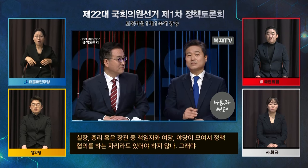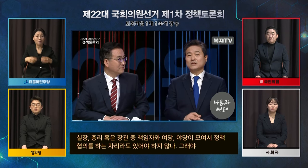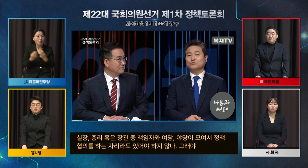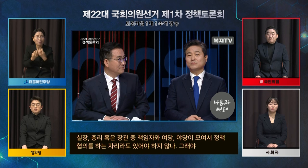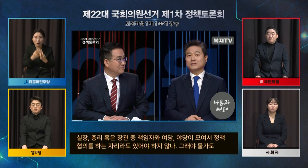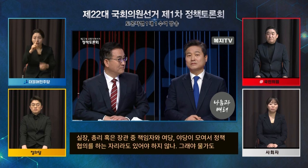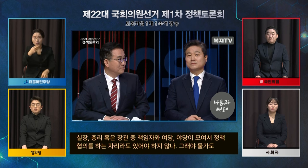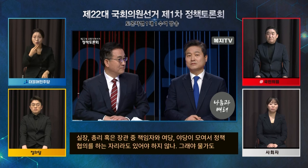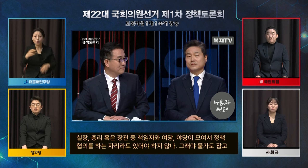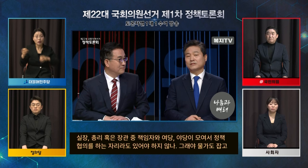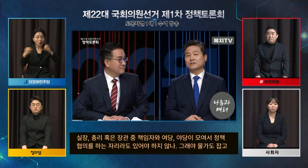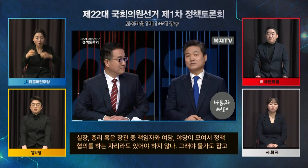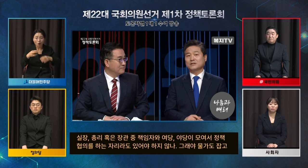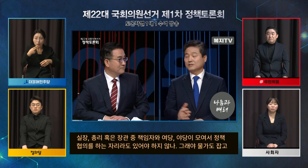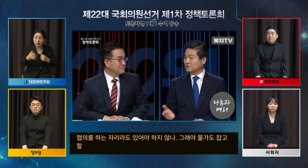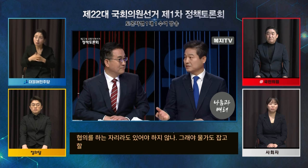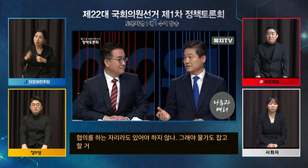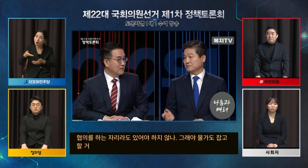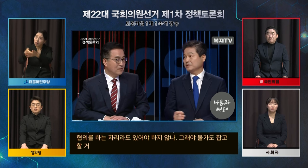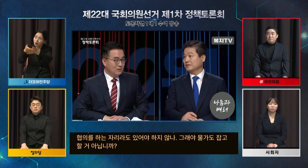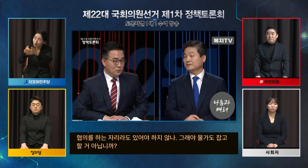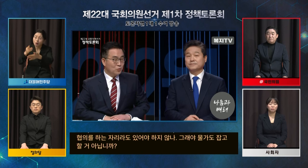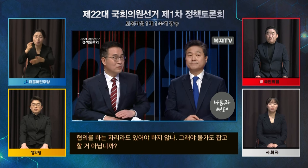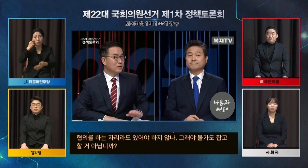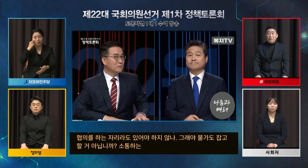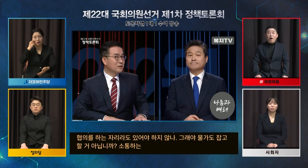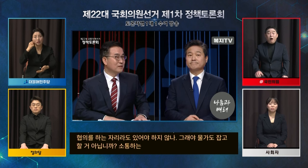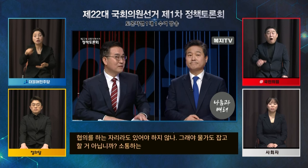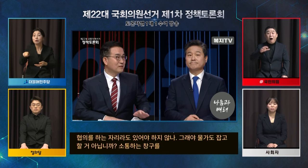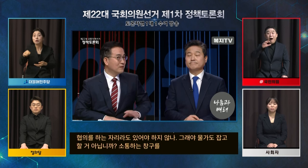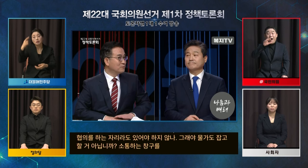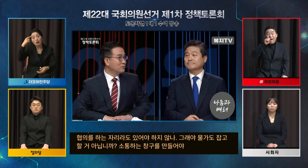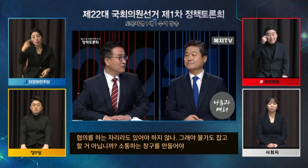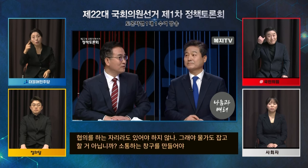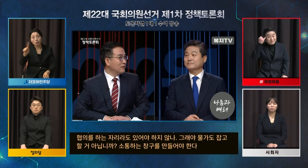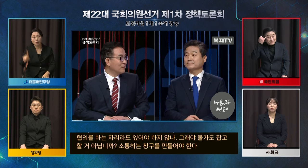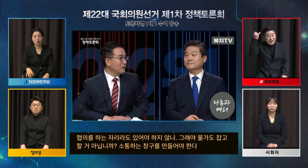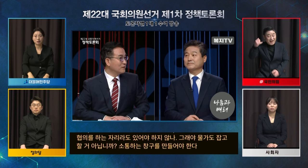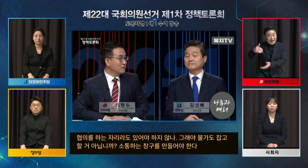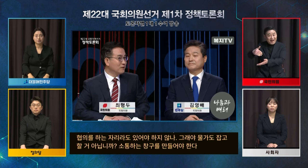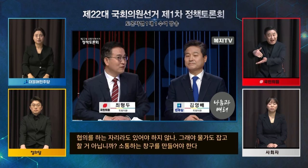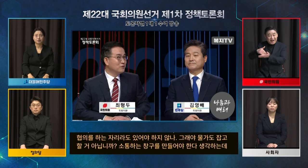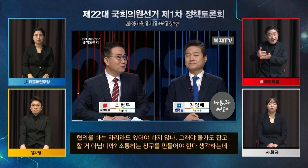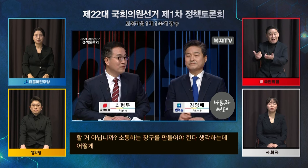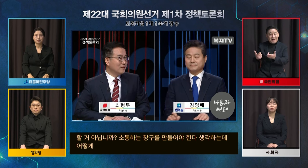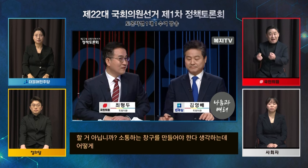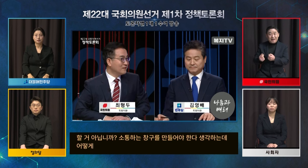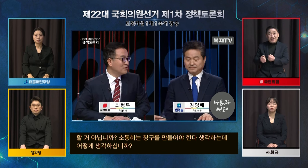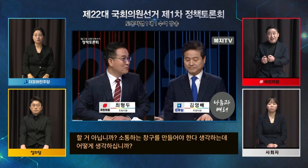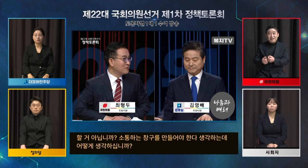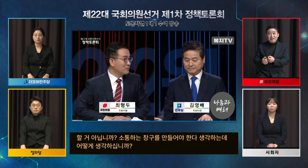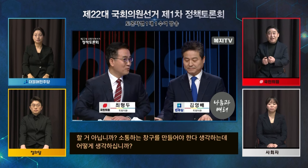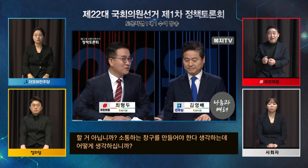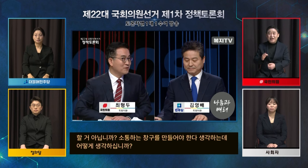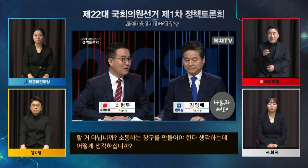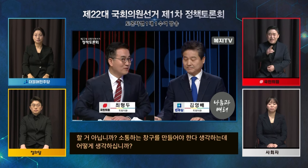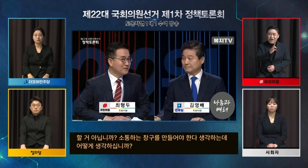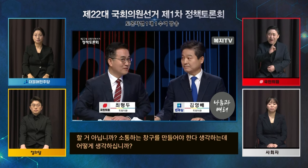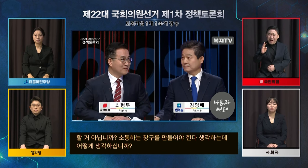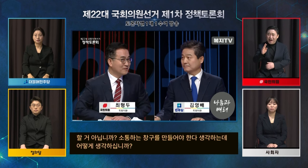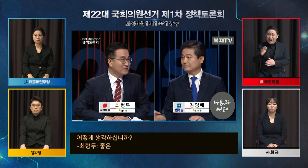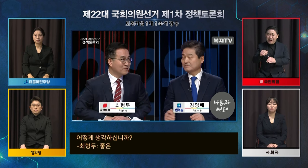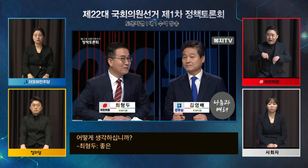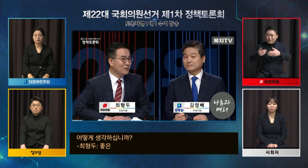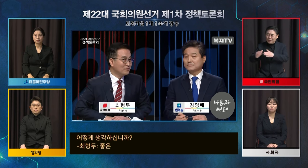소통하는 창구를 만들어야 된다고 생각하는데 어떻게 생각나십니까? 좋은 의견입니다. 그런데 저는 한 번도 그런 이야기가 야당 지도부에서 공식적으로